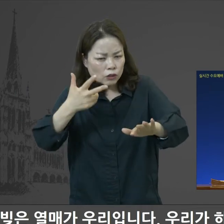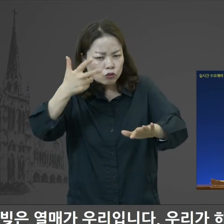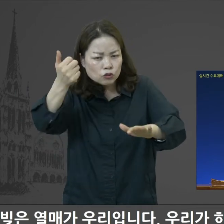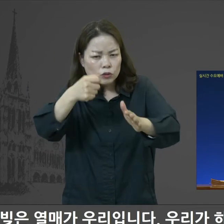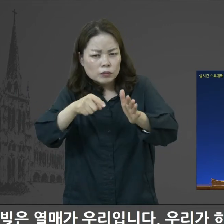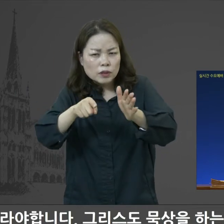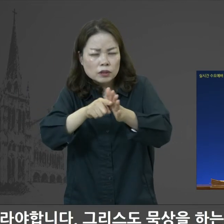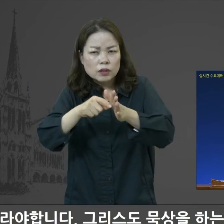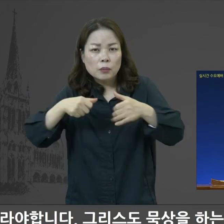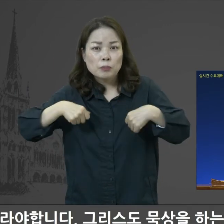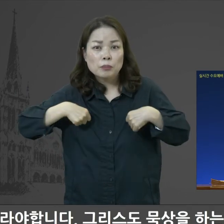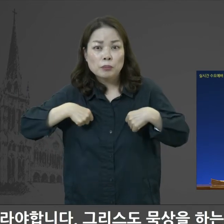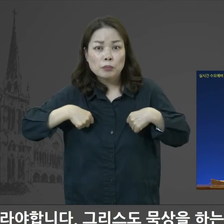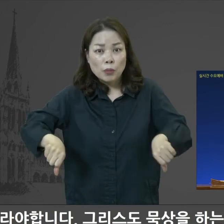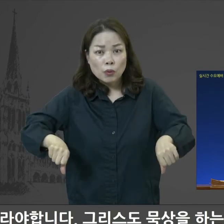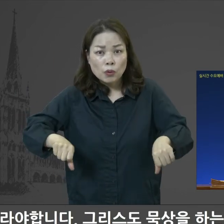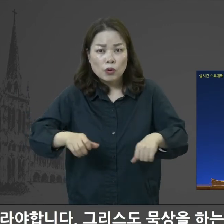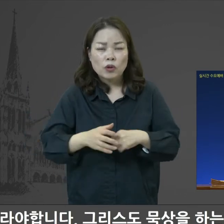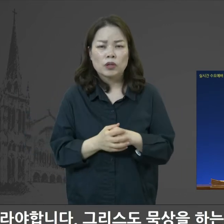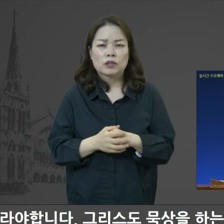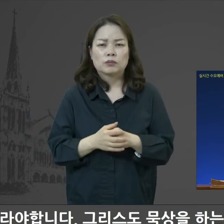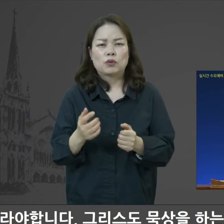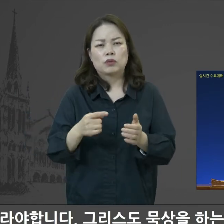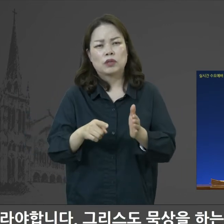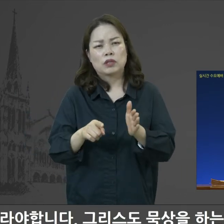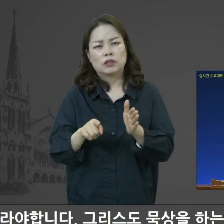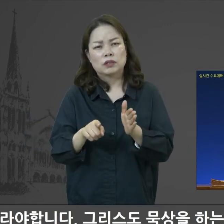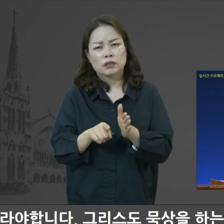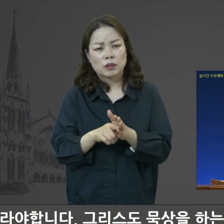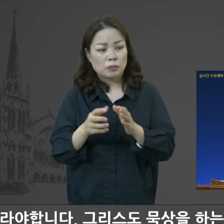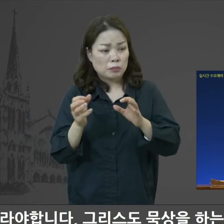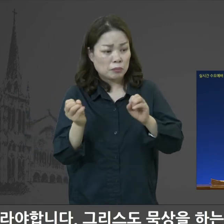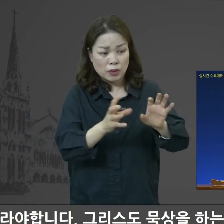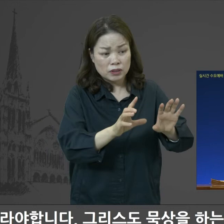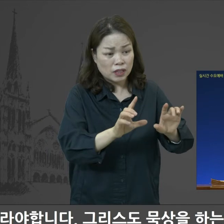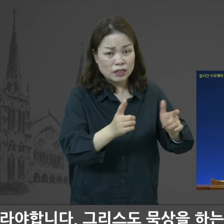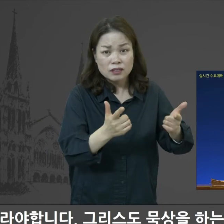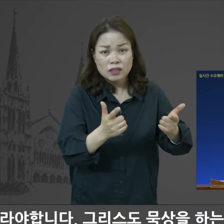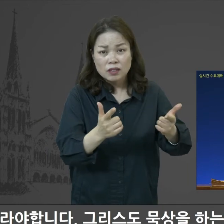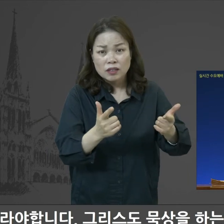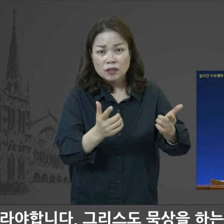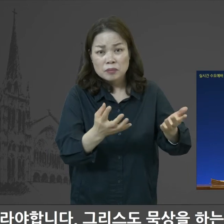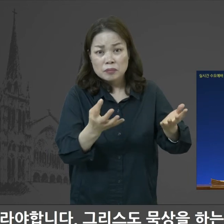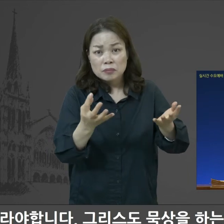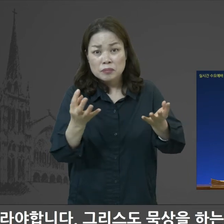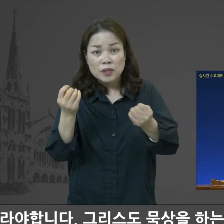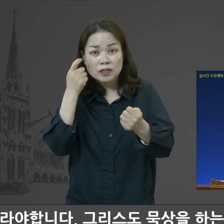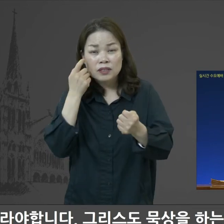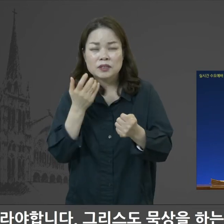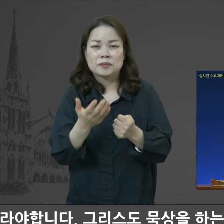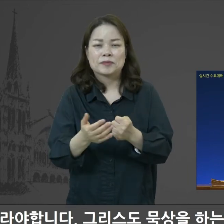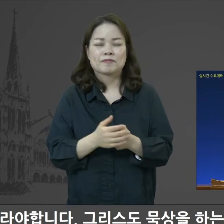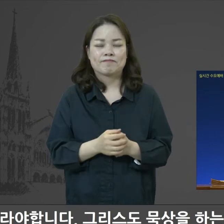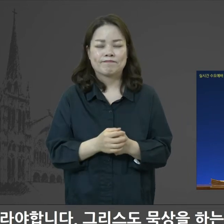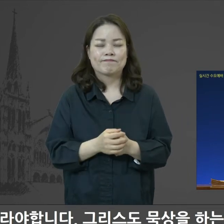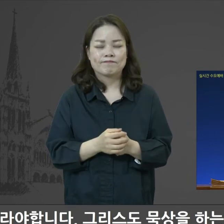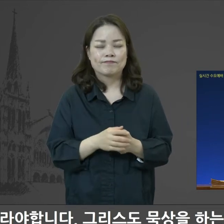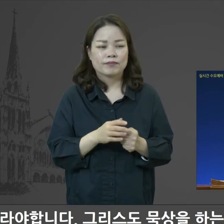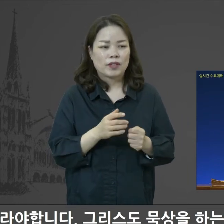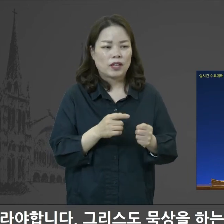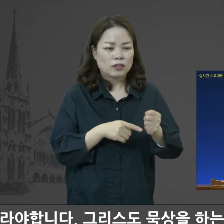위해서 포기해야 하는, 또 포기하기에는 버리고 싶지 않은 것들이 너무 많습니까? 이런저런